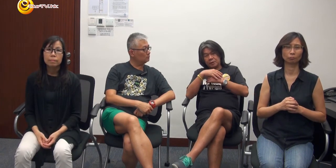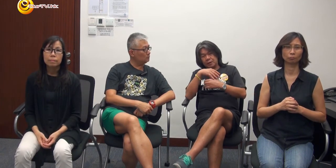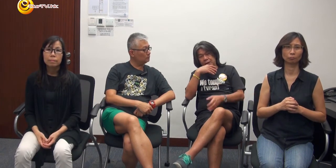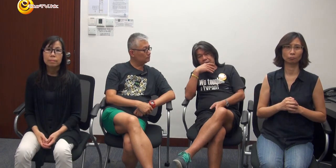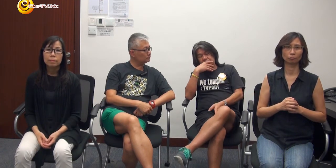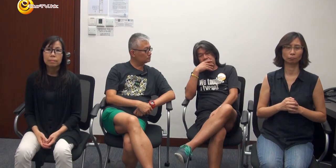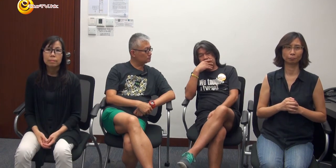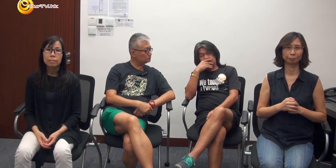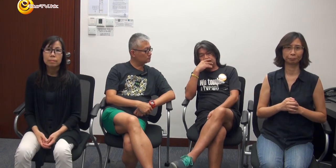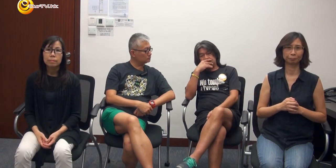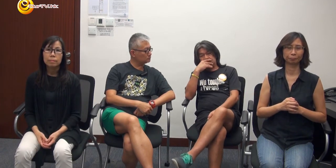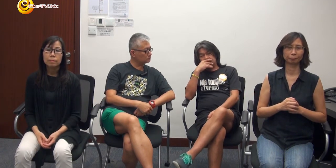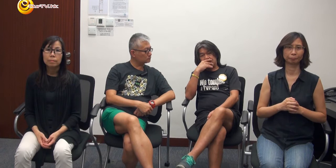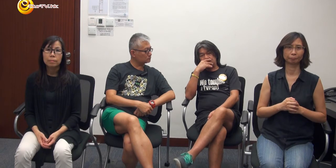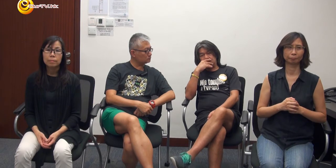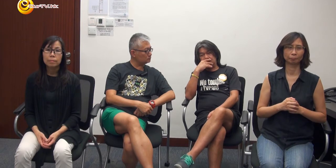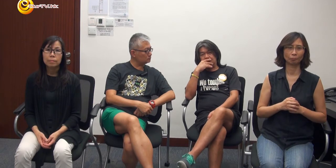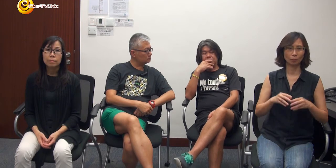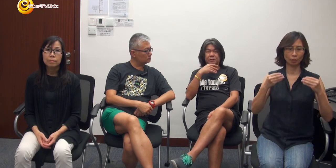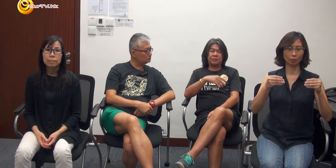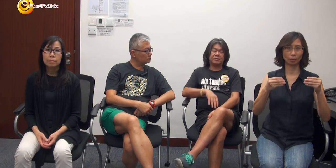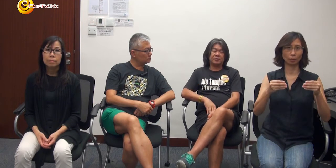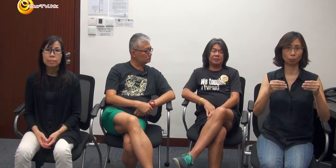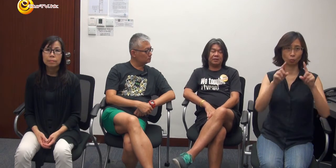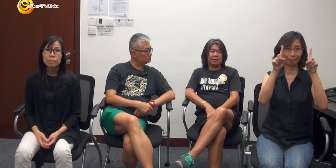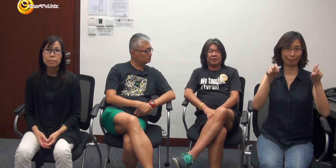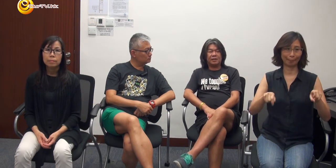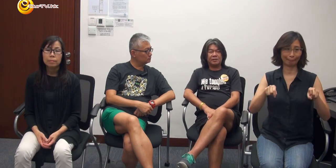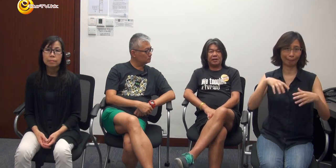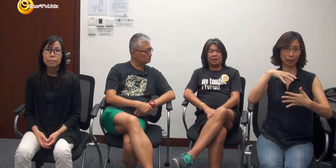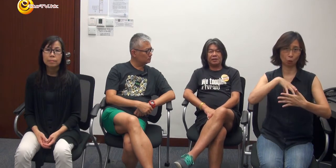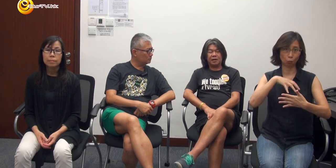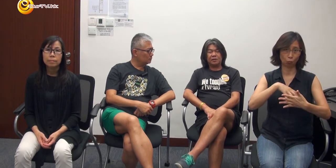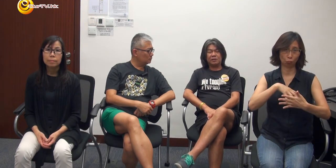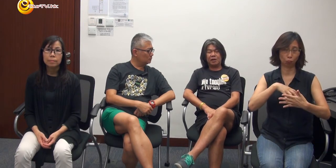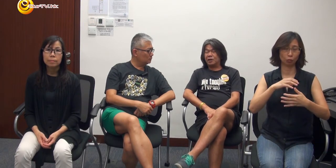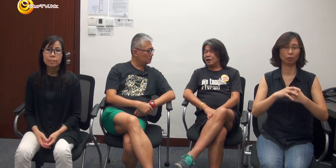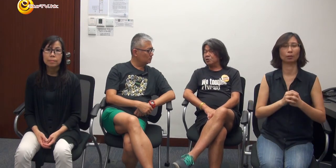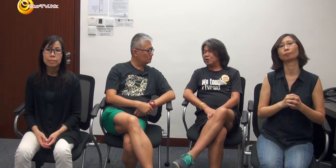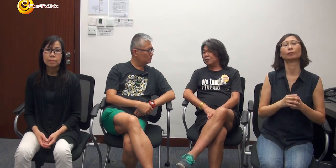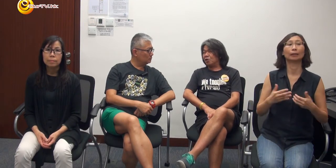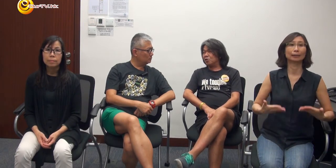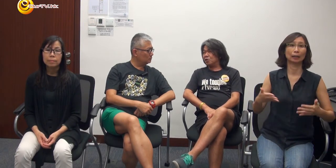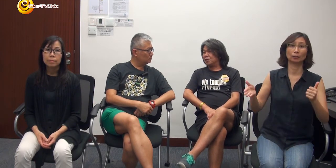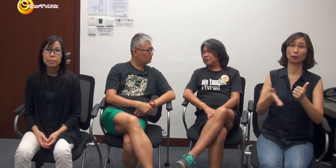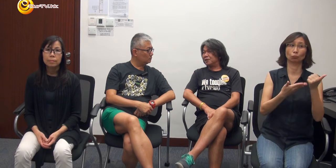喺教育的問題上面，即係嗱，因為佢而家炒咗兩個局長啦嘛。 係